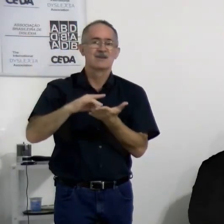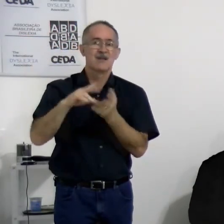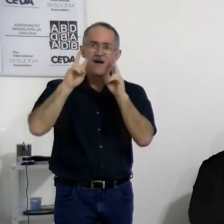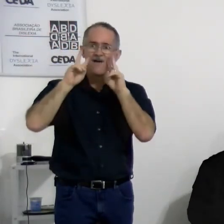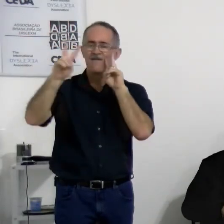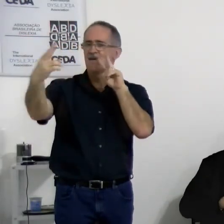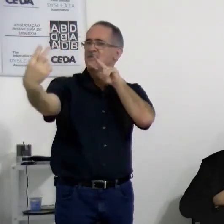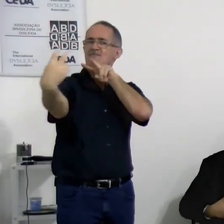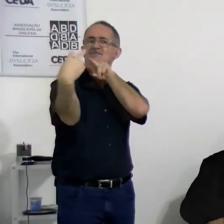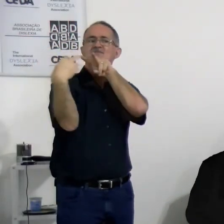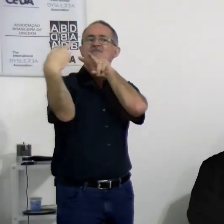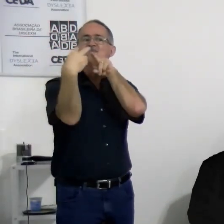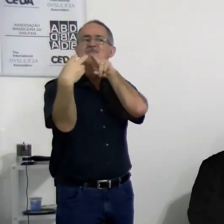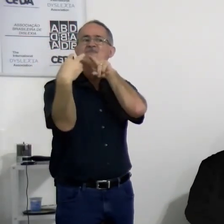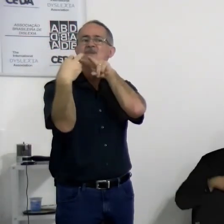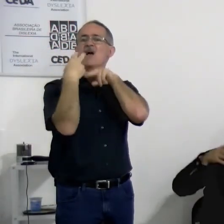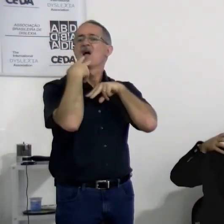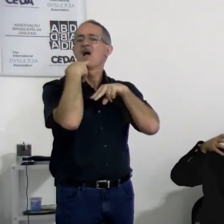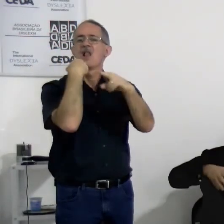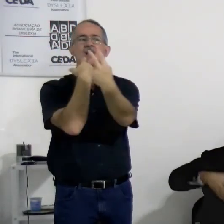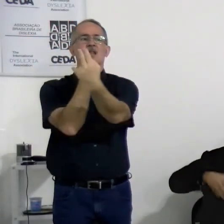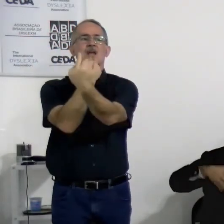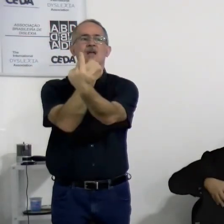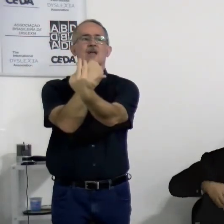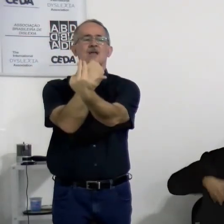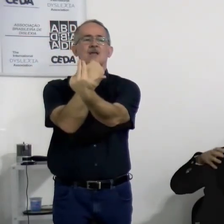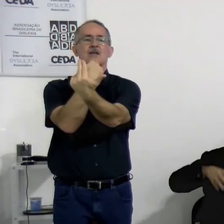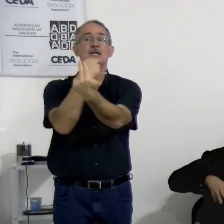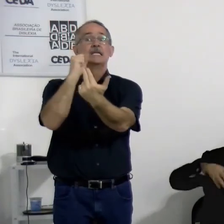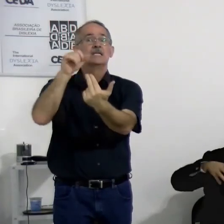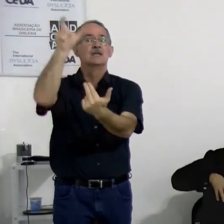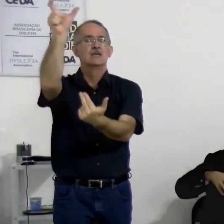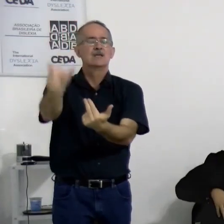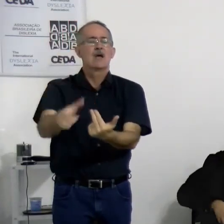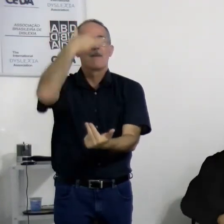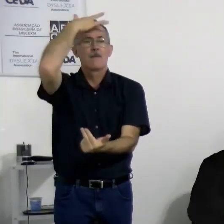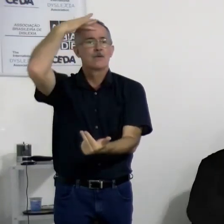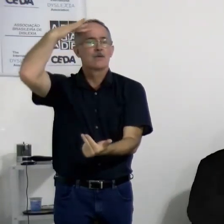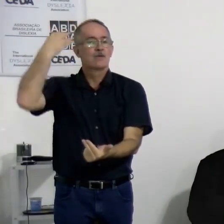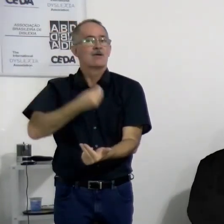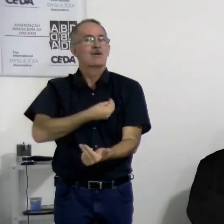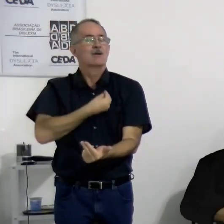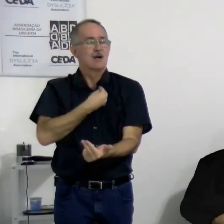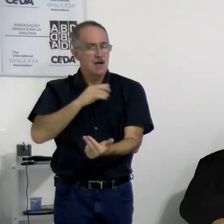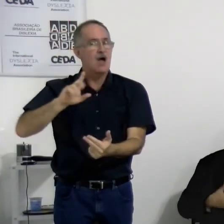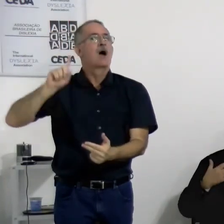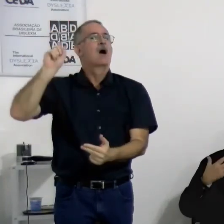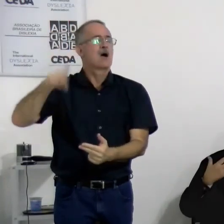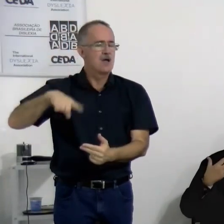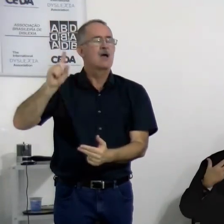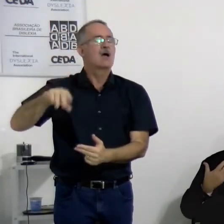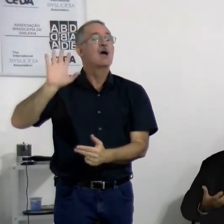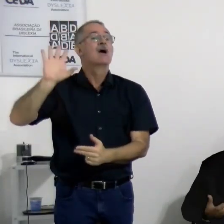observa, não é, que esse falante nativo, que quando é essa pessoa em pessoa, aí sim a